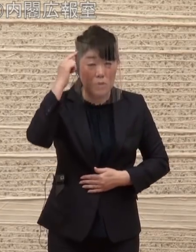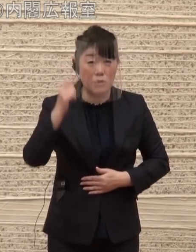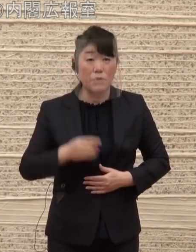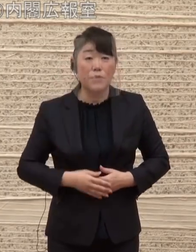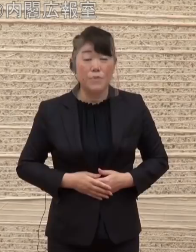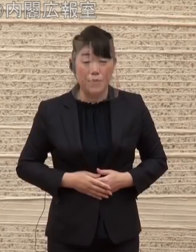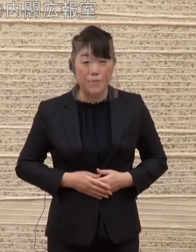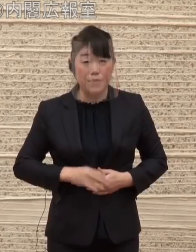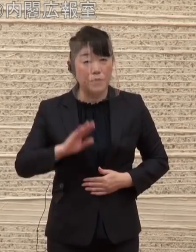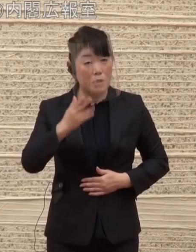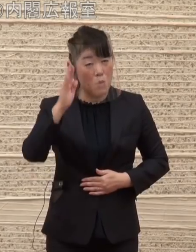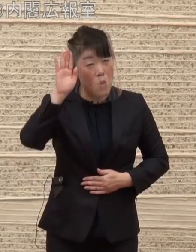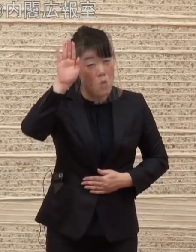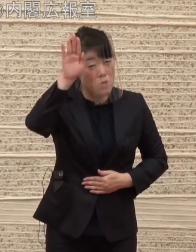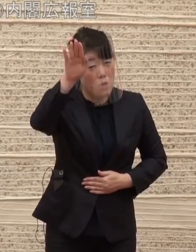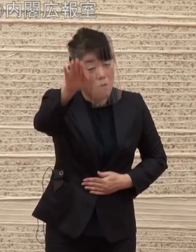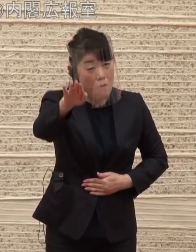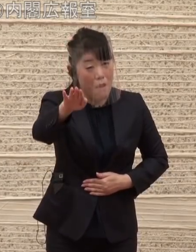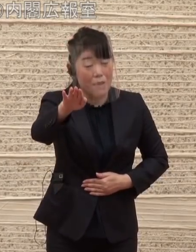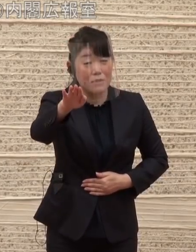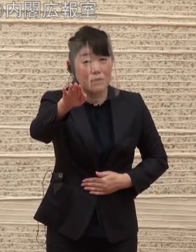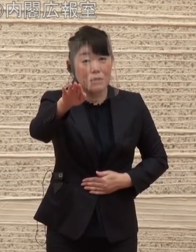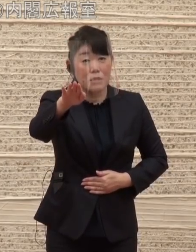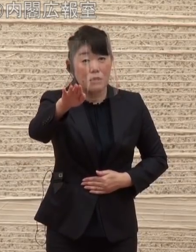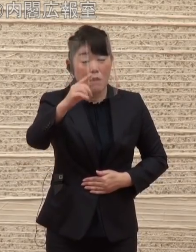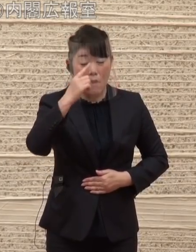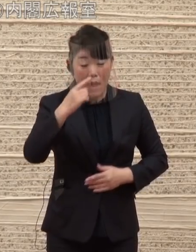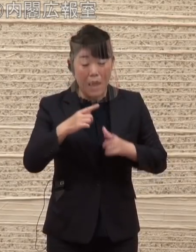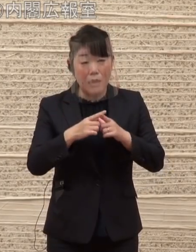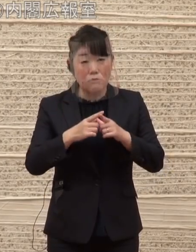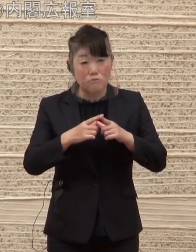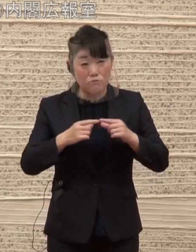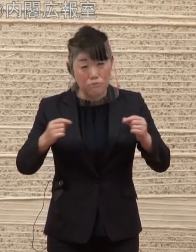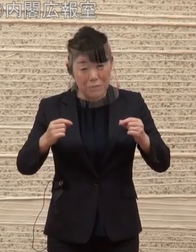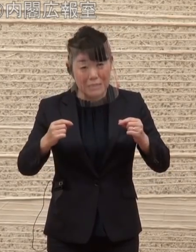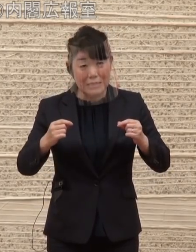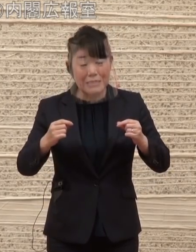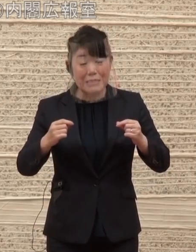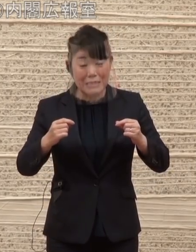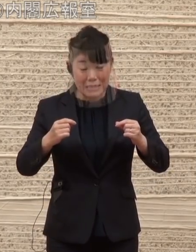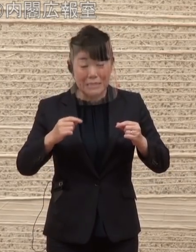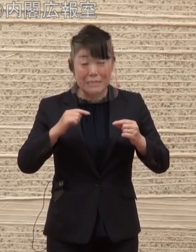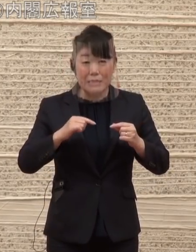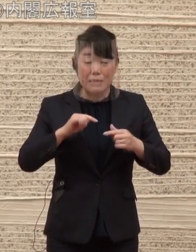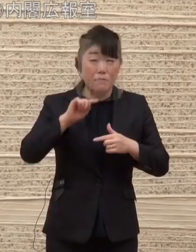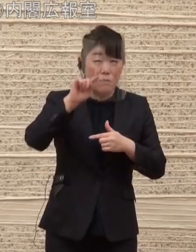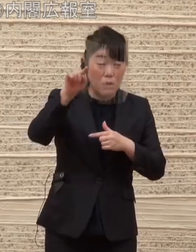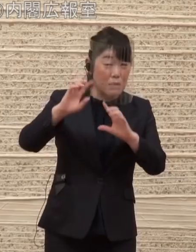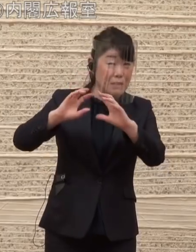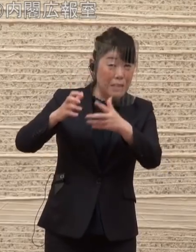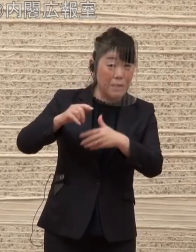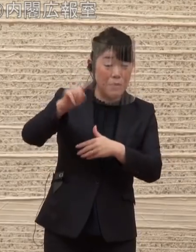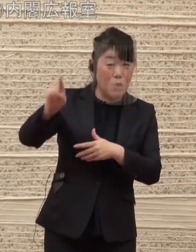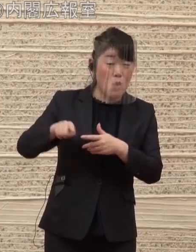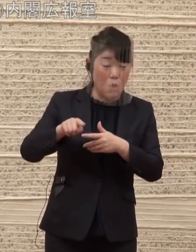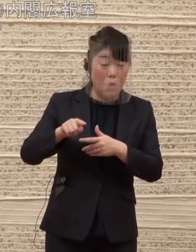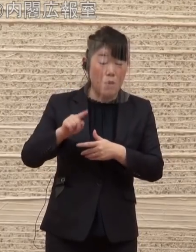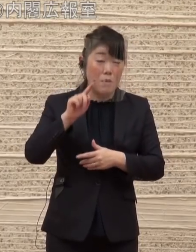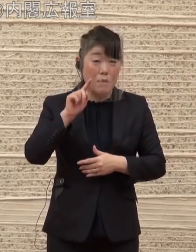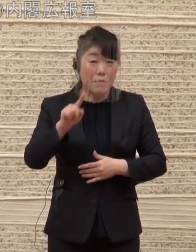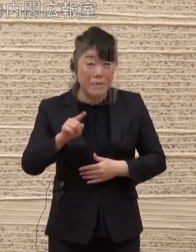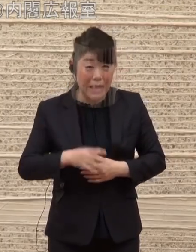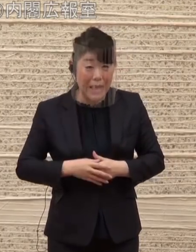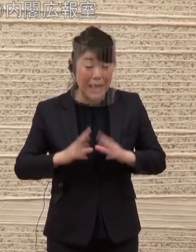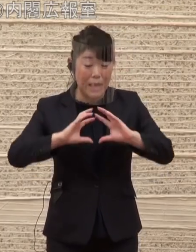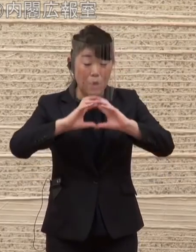将来的にはですね我が国内外の感染状況等を踏まえながら国際的な人の往来の再開に